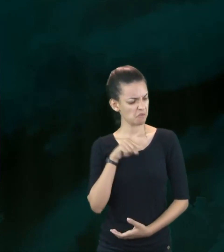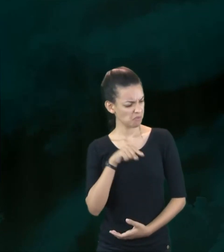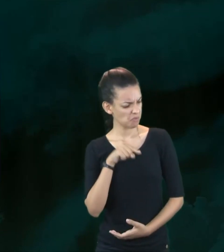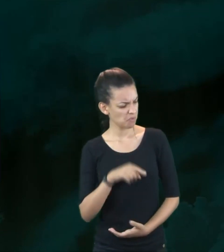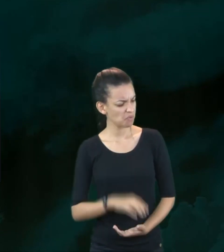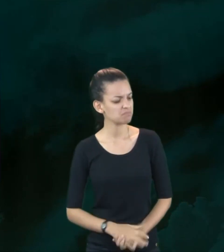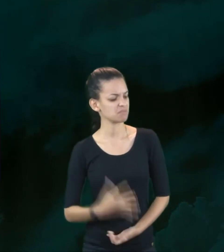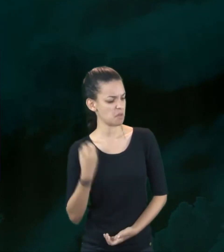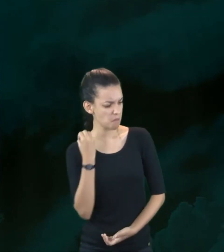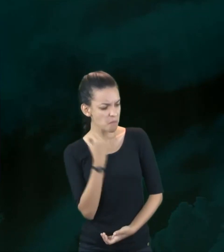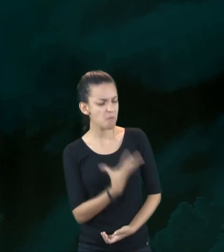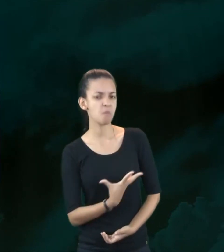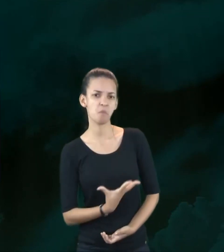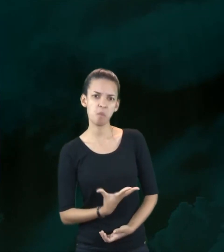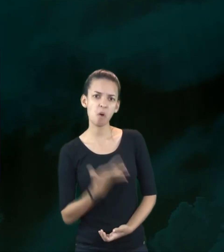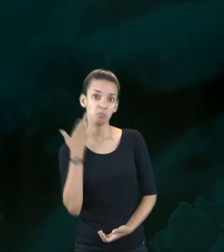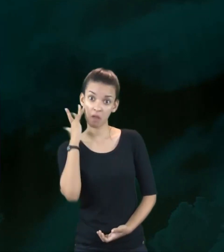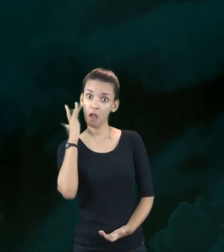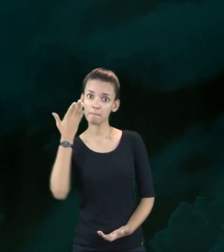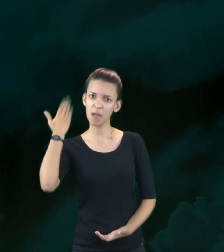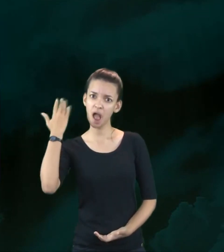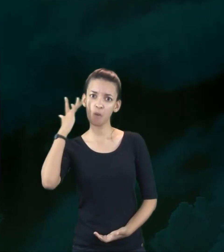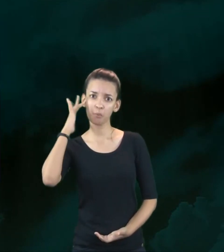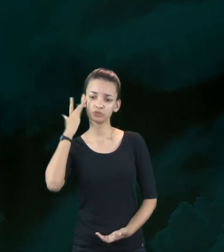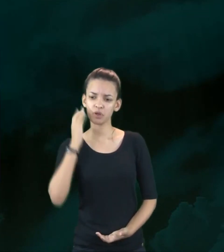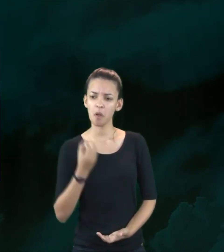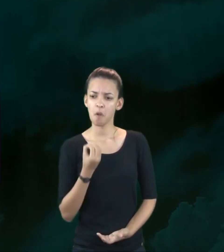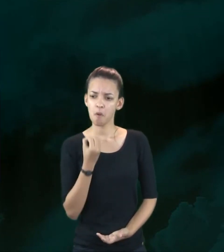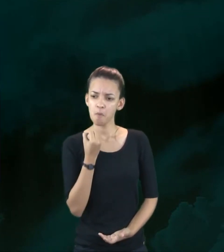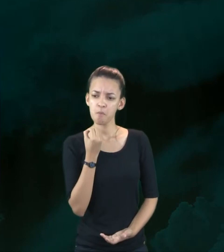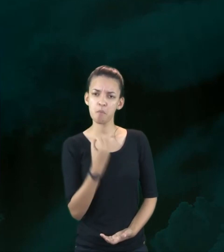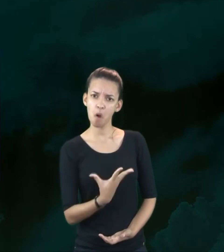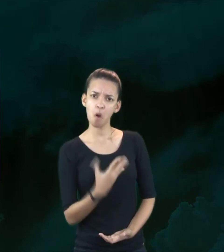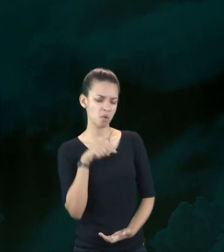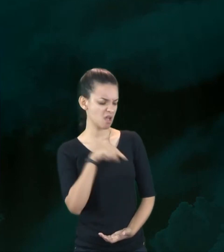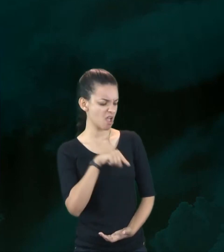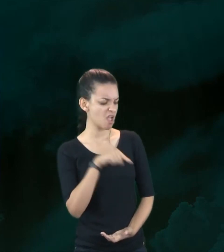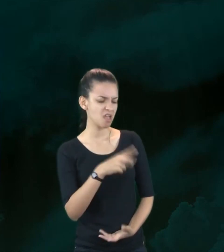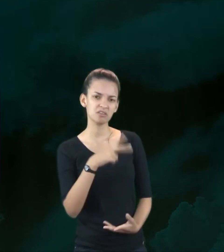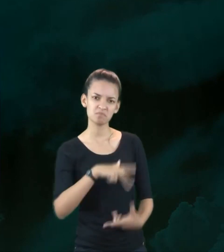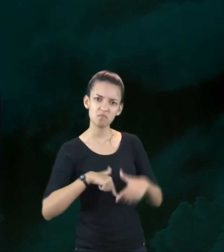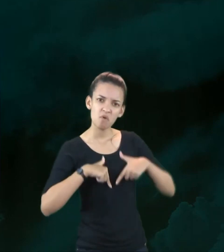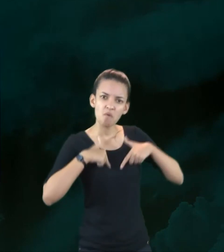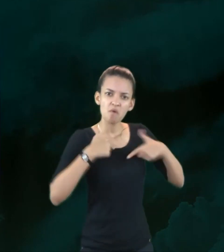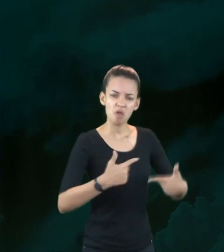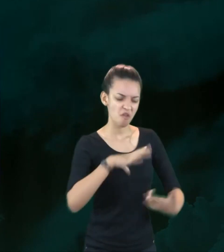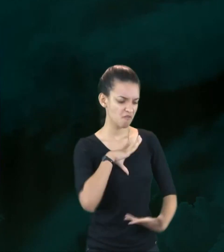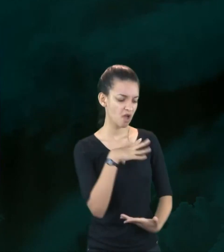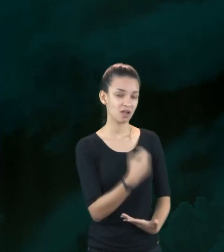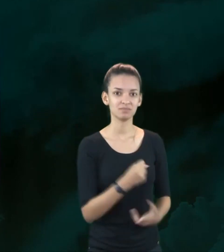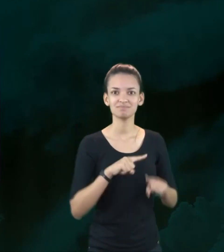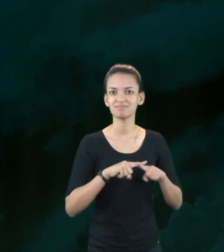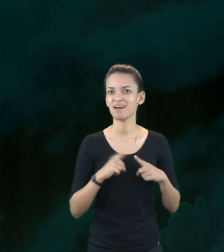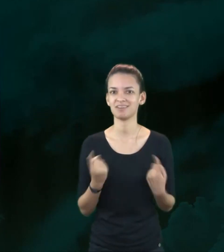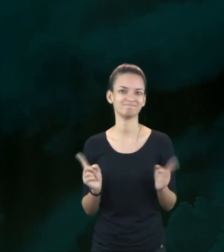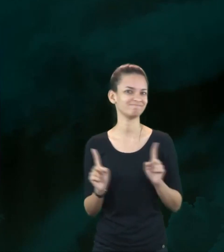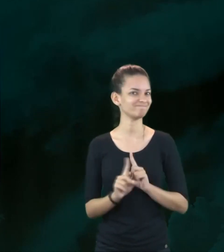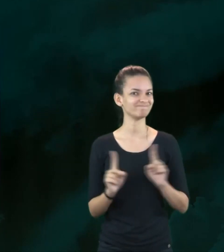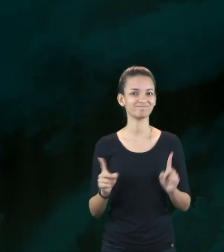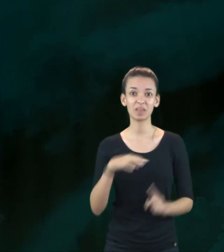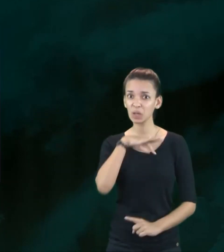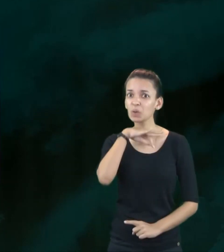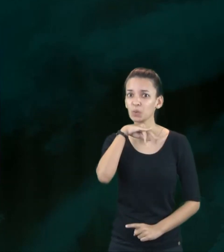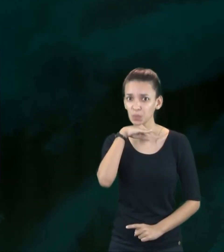caçador diante do Senhor, né? Mas na verdade aqui é tudo negativo. A partir de